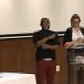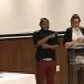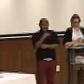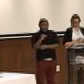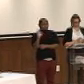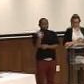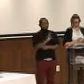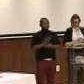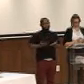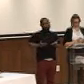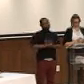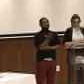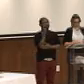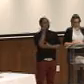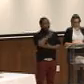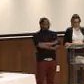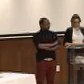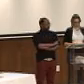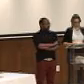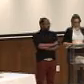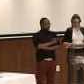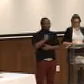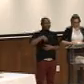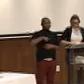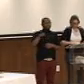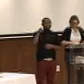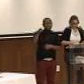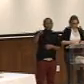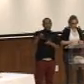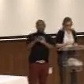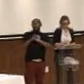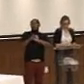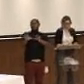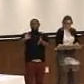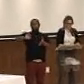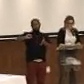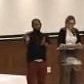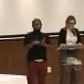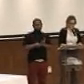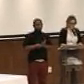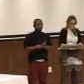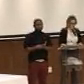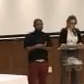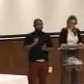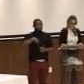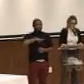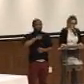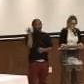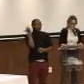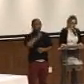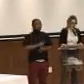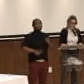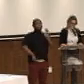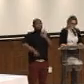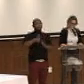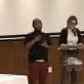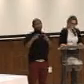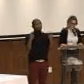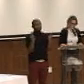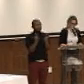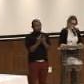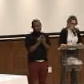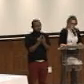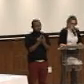ad referendum com a autorização do Conselho, que foi totalmente referendado na primeira reunião após